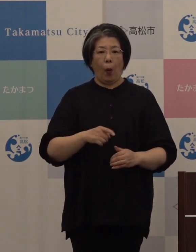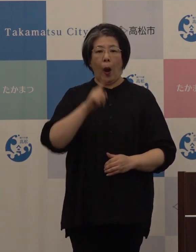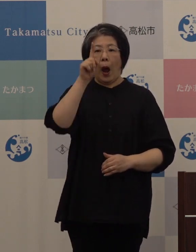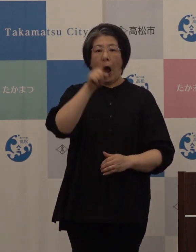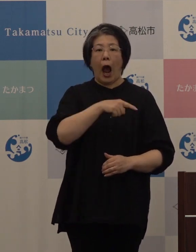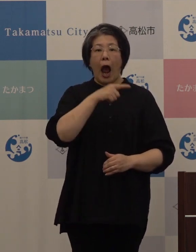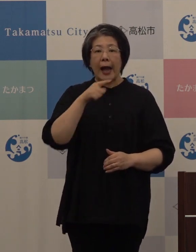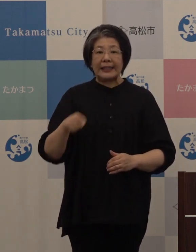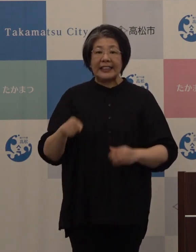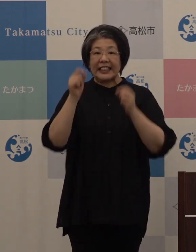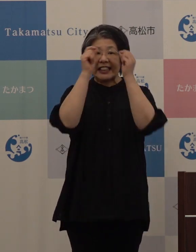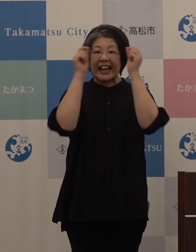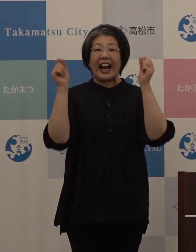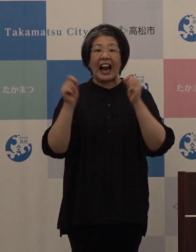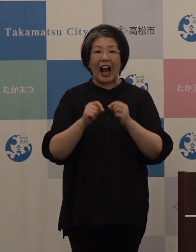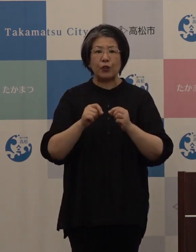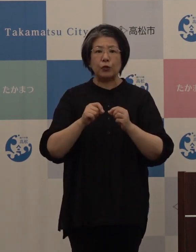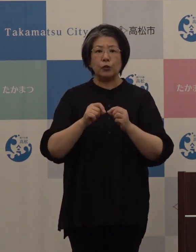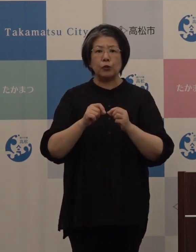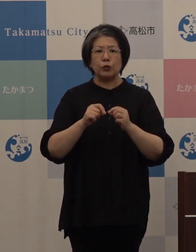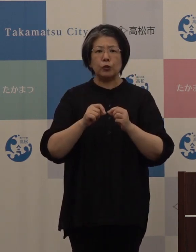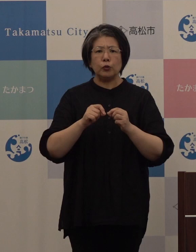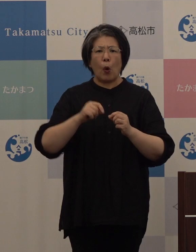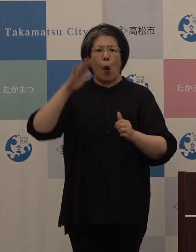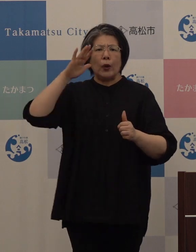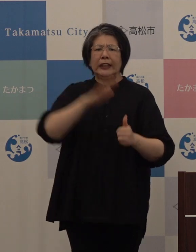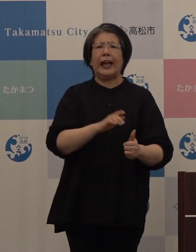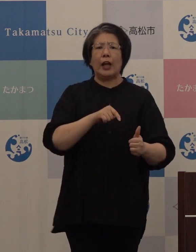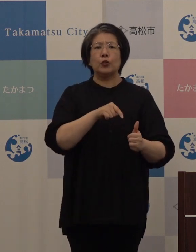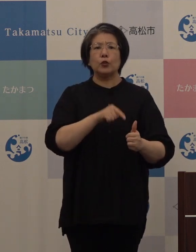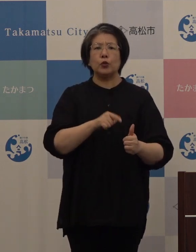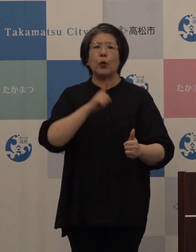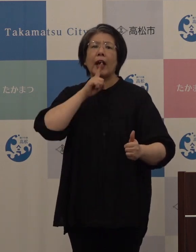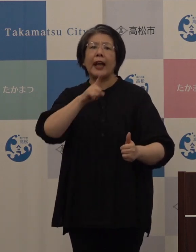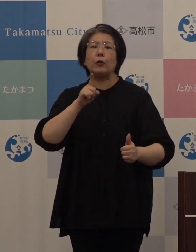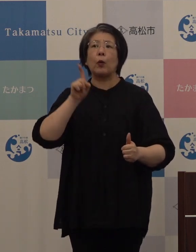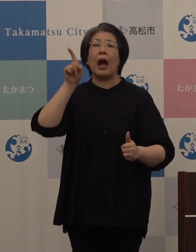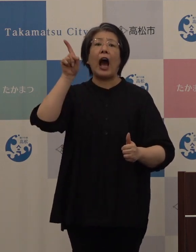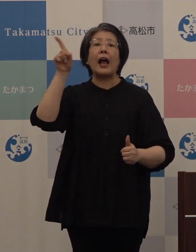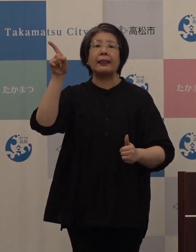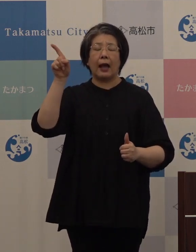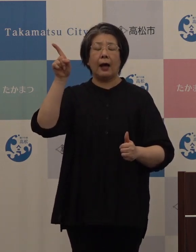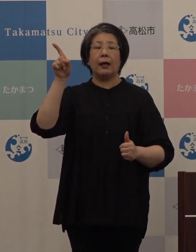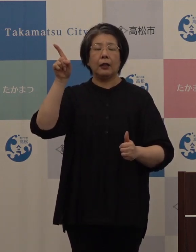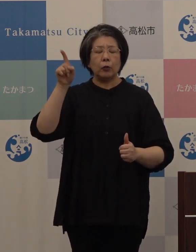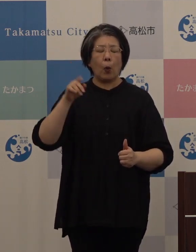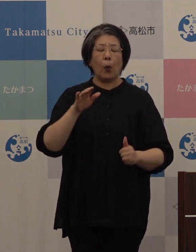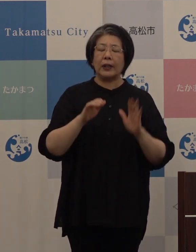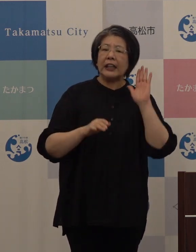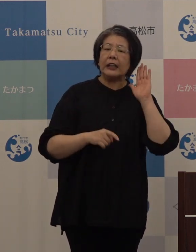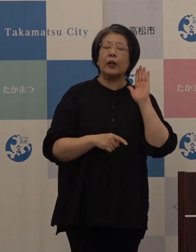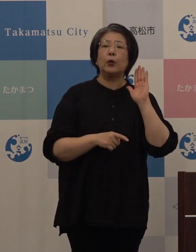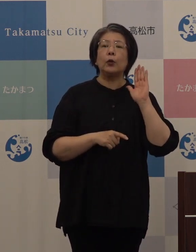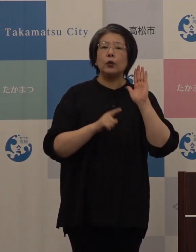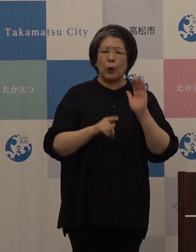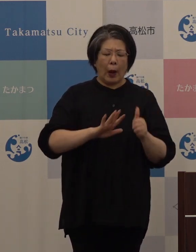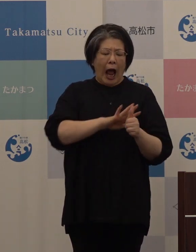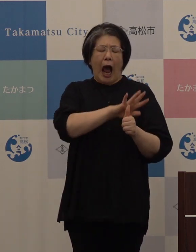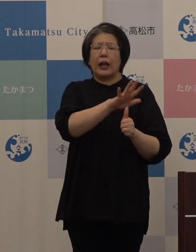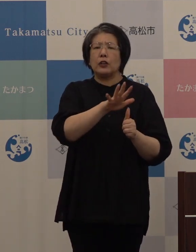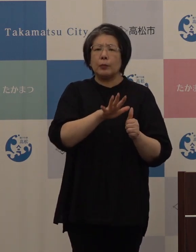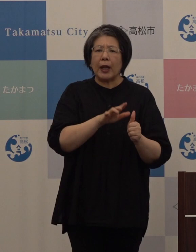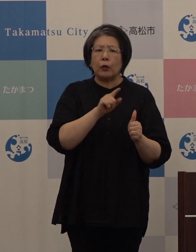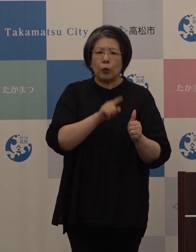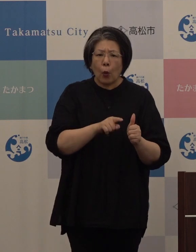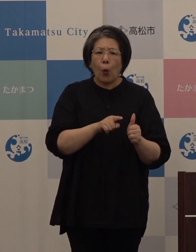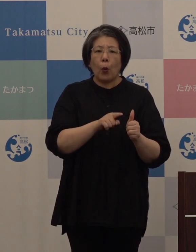言が及んでいるというふうに聞いておりますので、それ自体はやはりハラスメントと取られても仕方ないのではないかなというふうに思っ